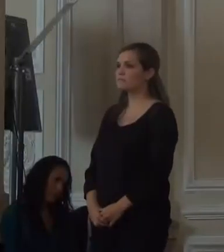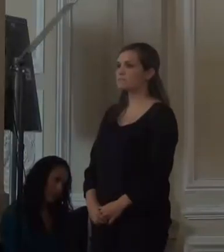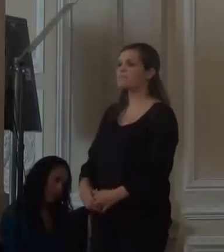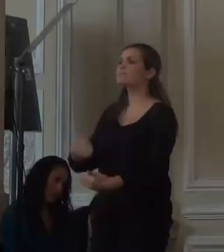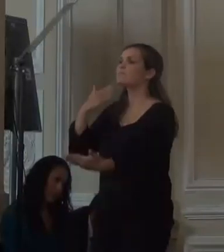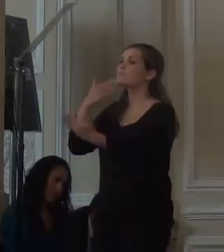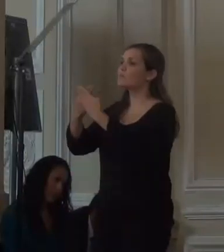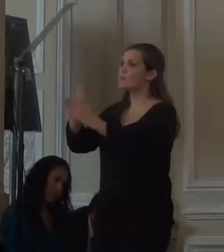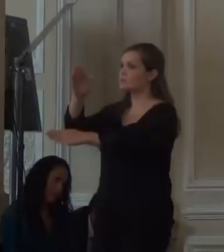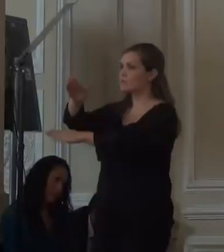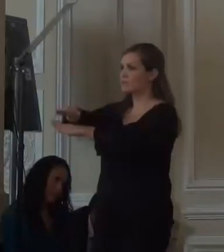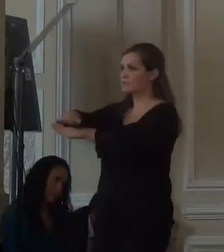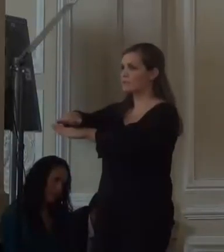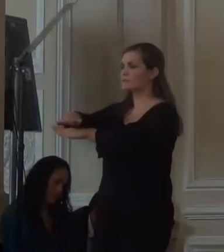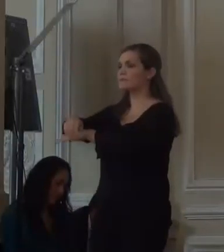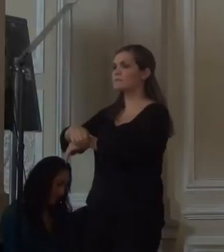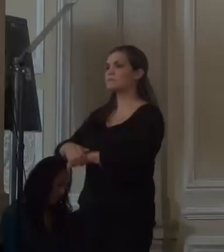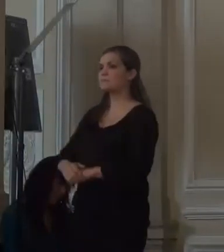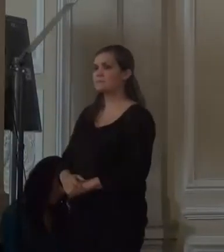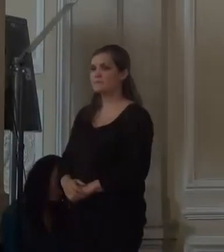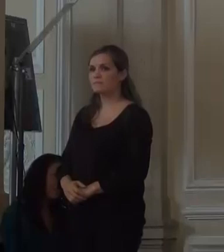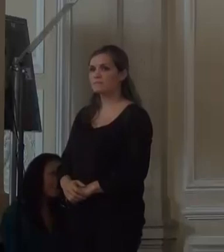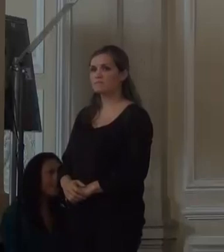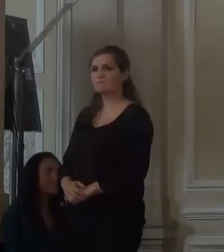Muy buenas tardes.